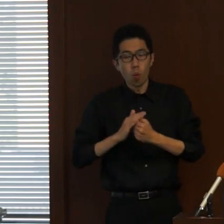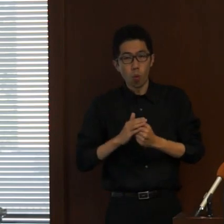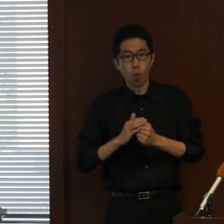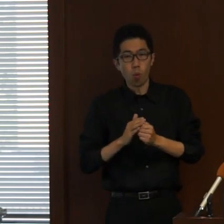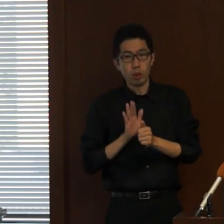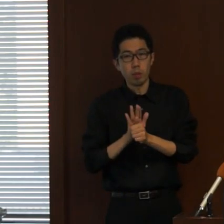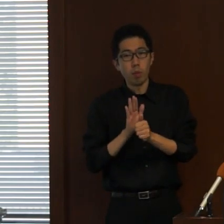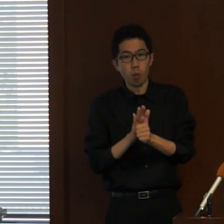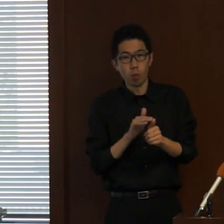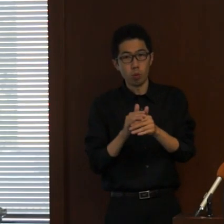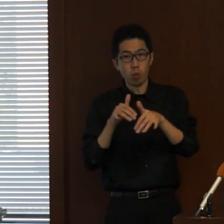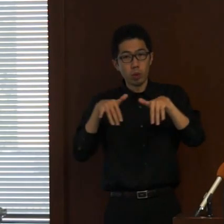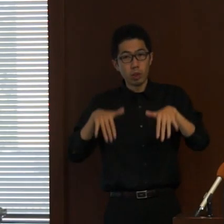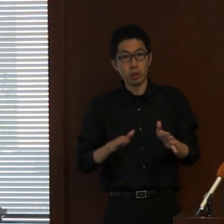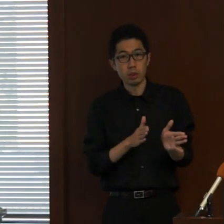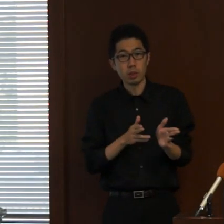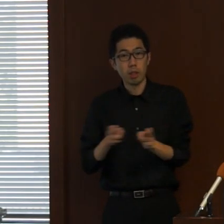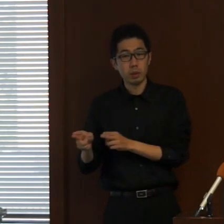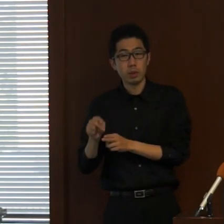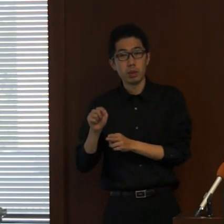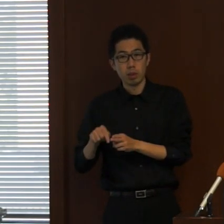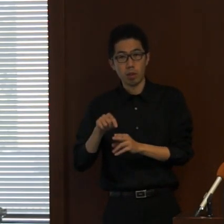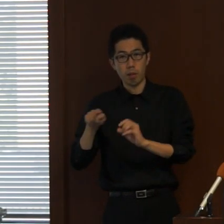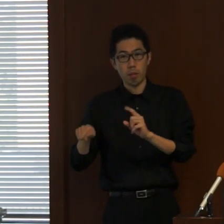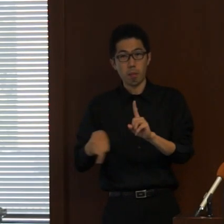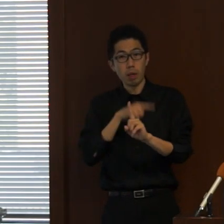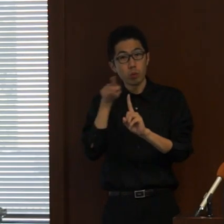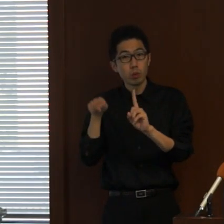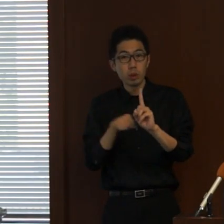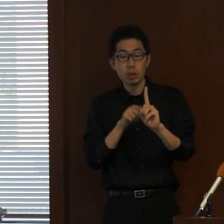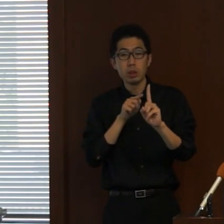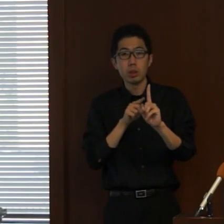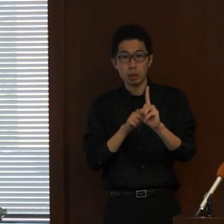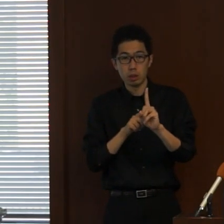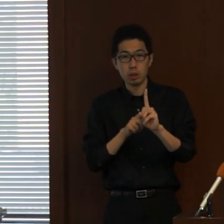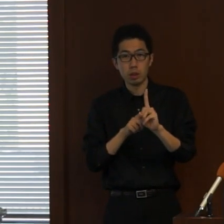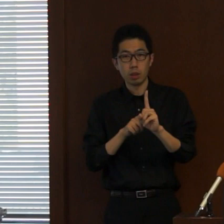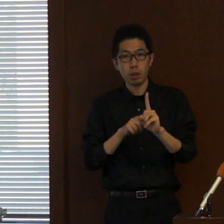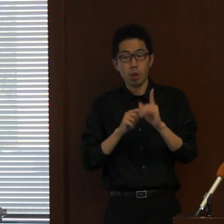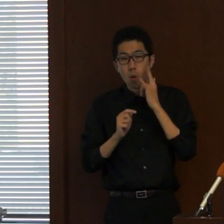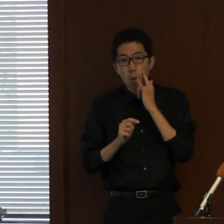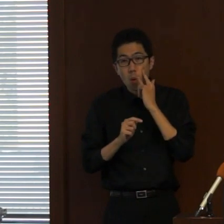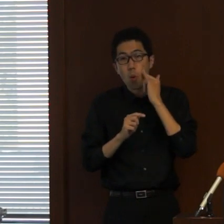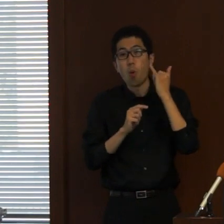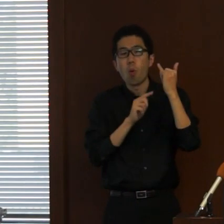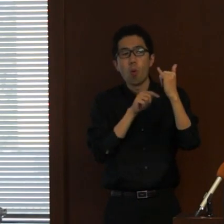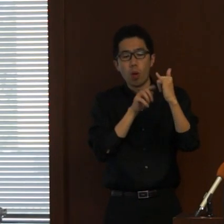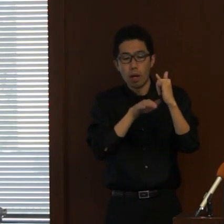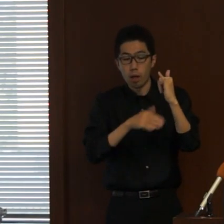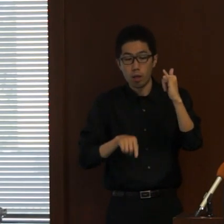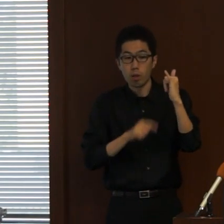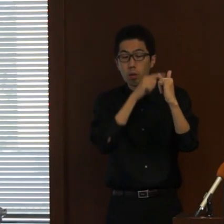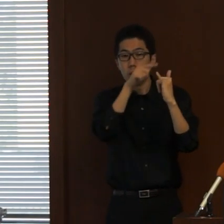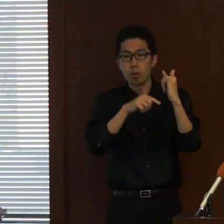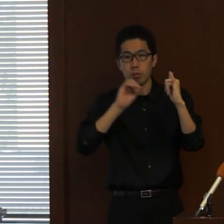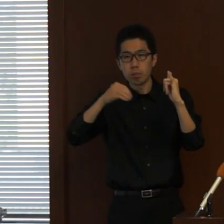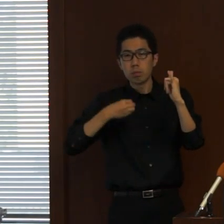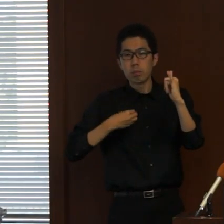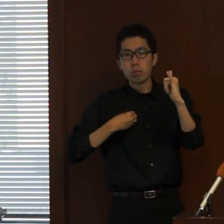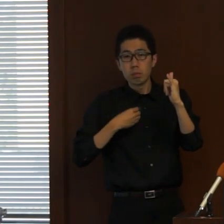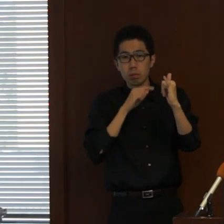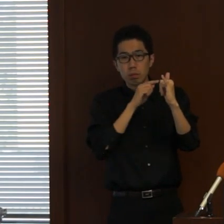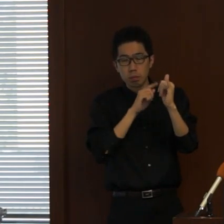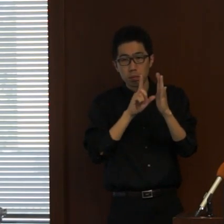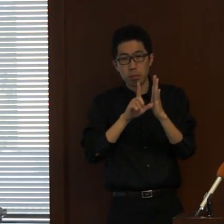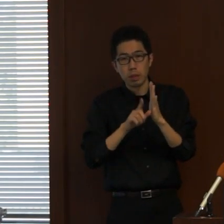要保護児童サポート体制整備、それについて丸1番の方ですね、保護者が新型コロナウイルスに感染した場合というところで予算をつけているんですけれども、